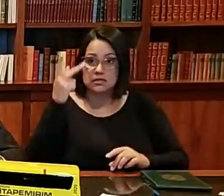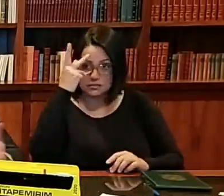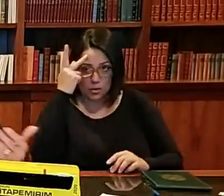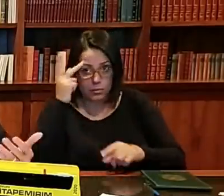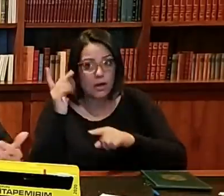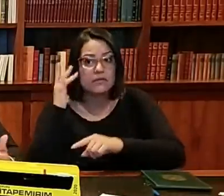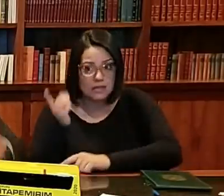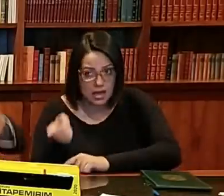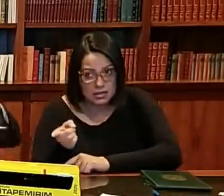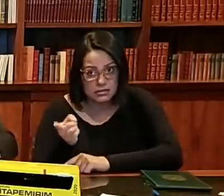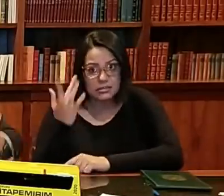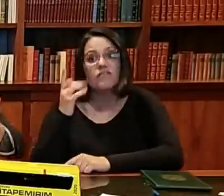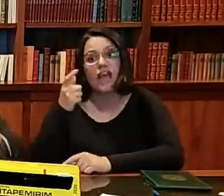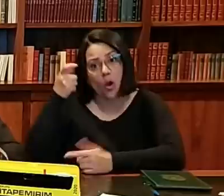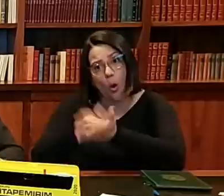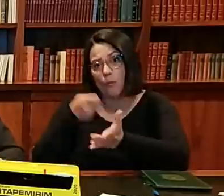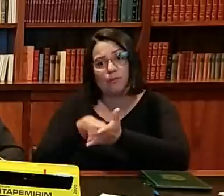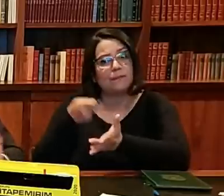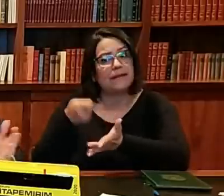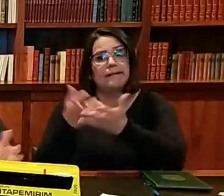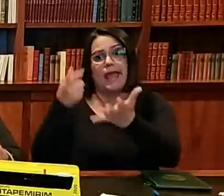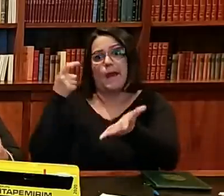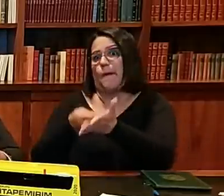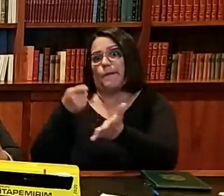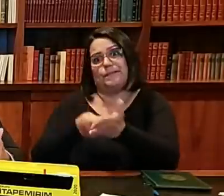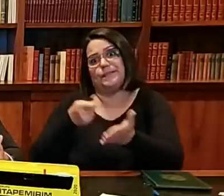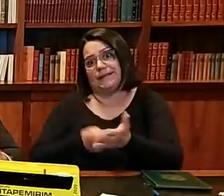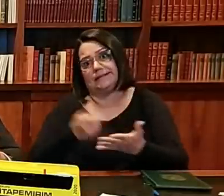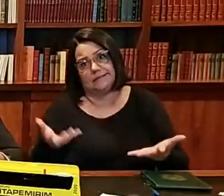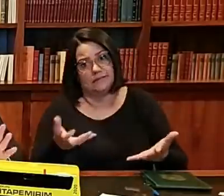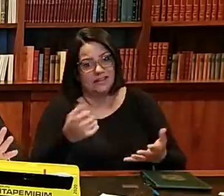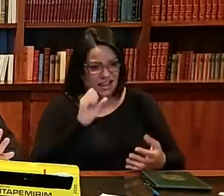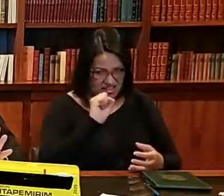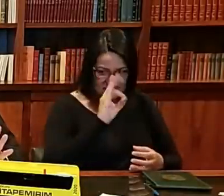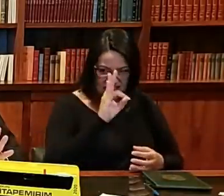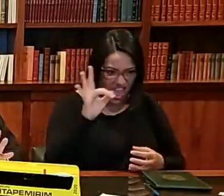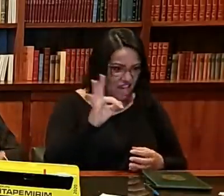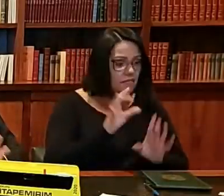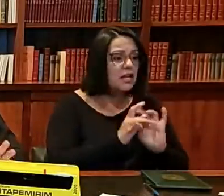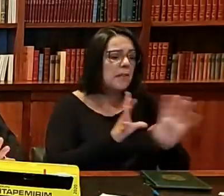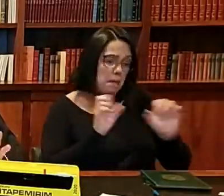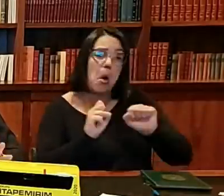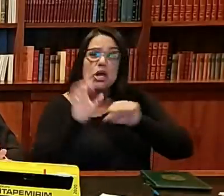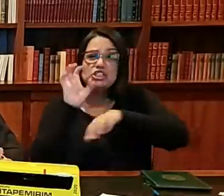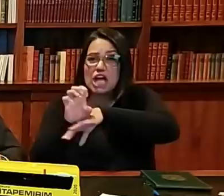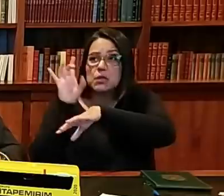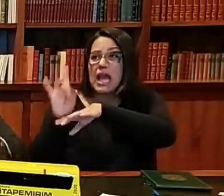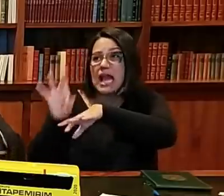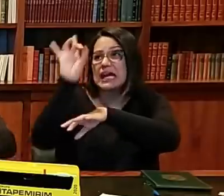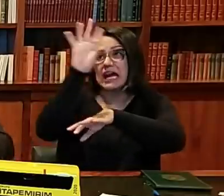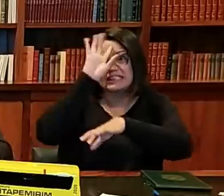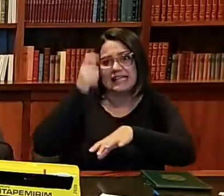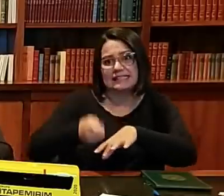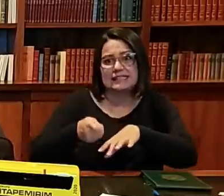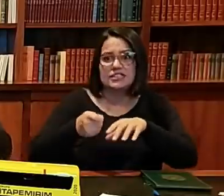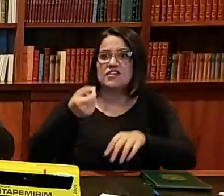dúvida que se isso acontecer, será obrigatória, né? Se o Supremo decidir dessa maneira. tenho minhas dúvidas se vai decidir dessa maneira ou não.